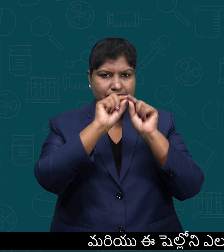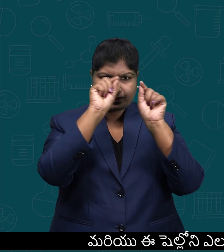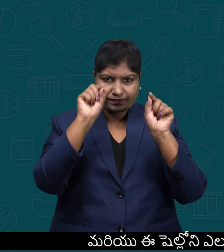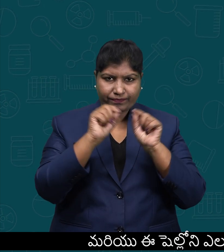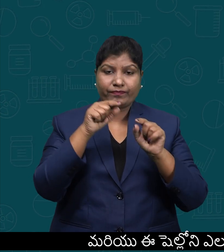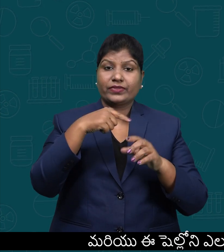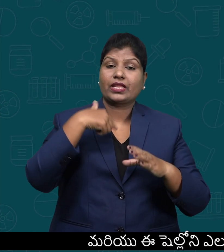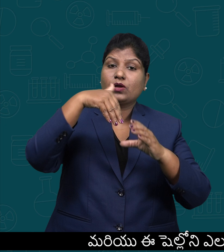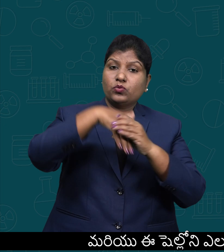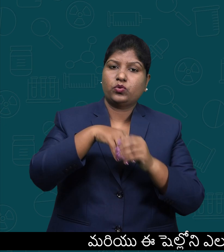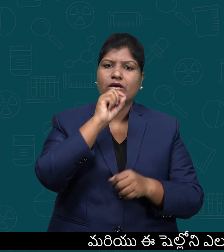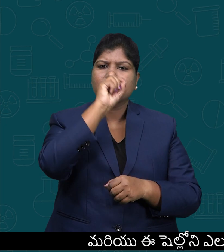వాలెన్స్ ఎలక్ట్రాన్లు అంటారు.